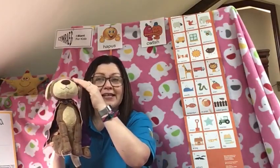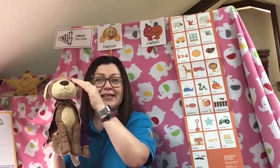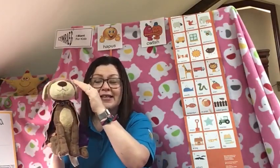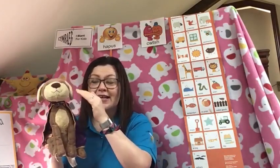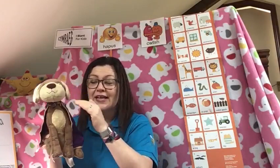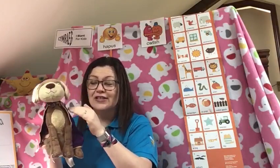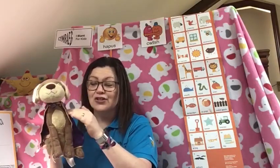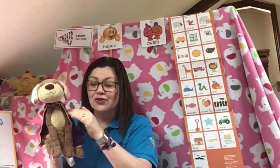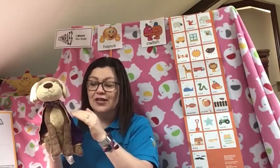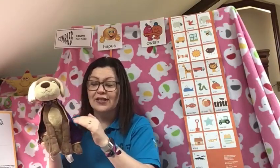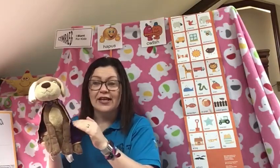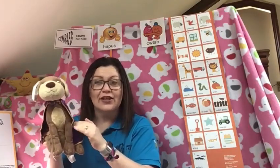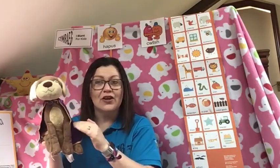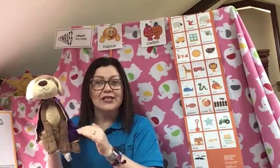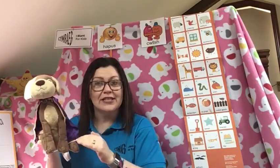Pen ysgwyddau coesau